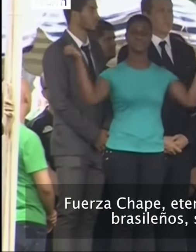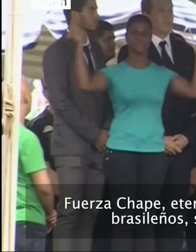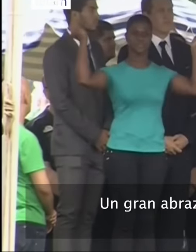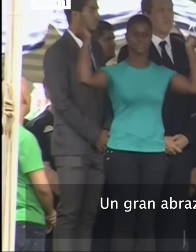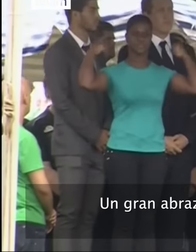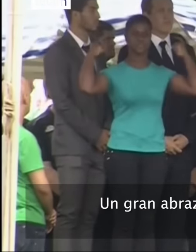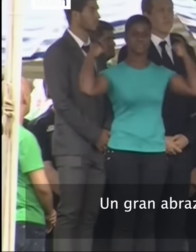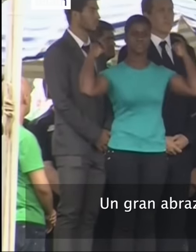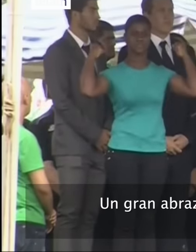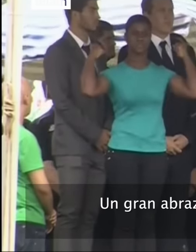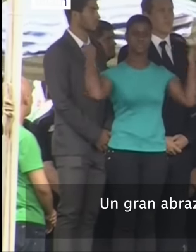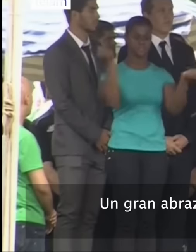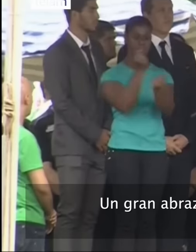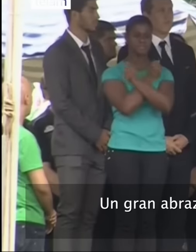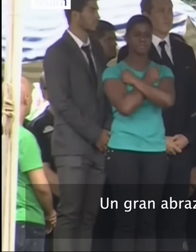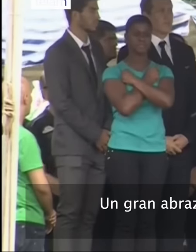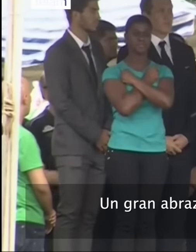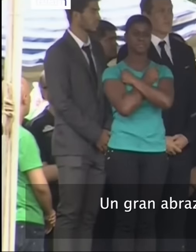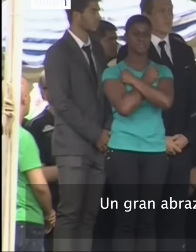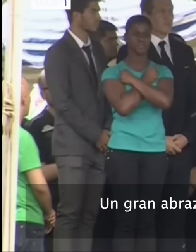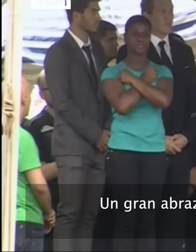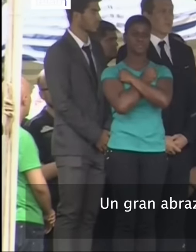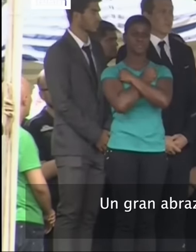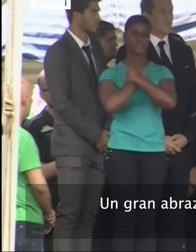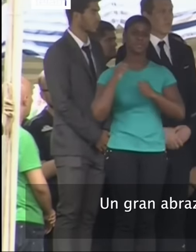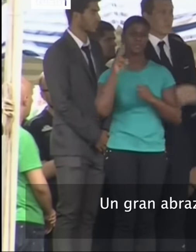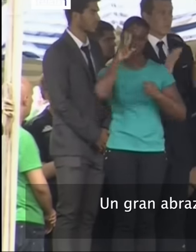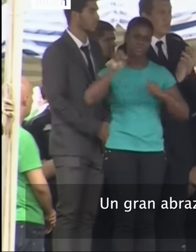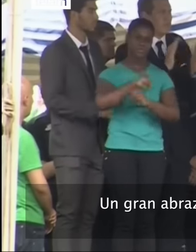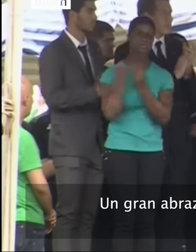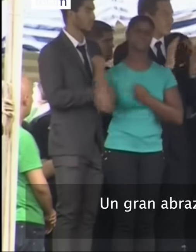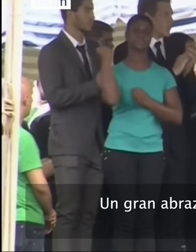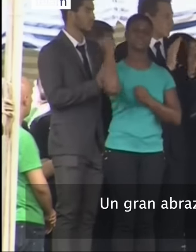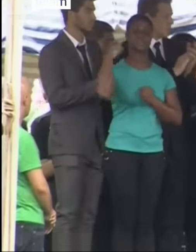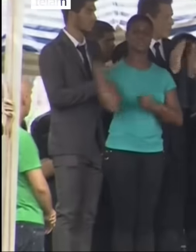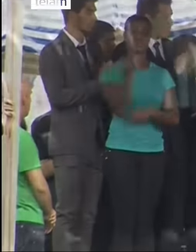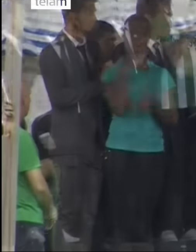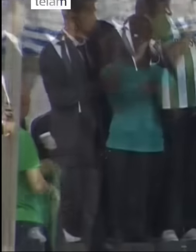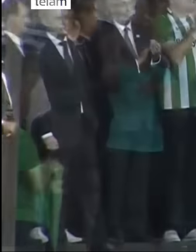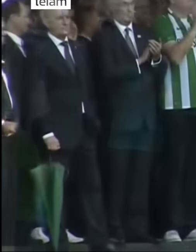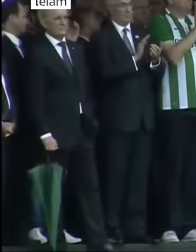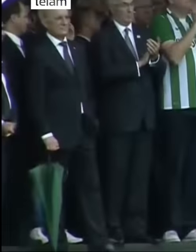chapecoense. Un grande abrazo y mucha fuerza a todos. Obrigado.